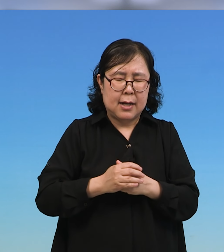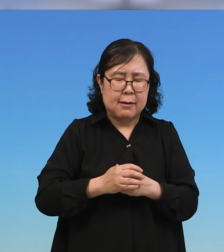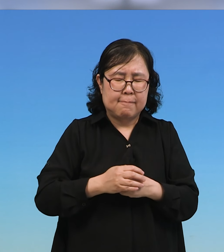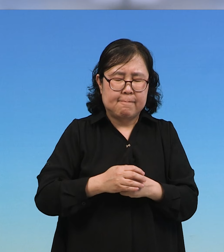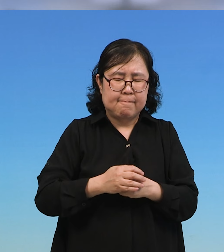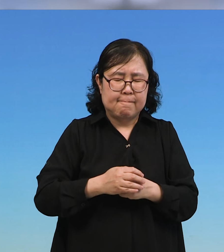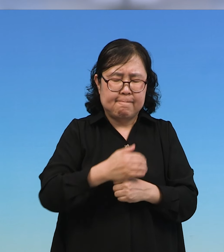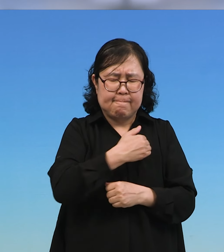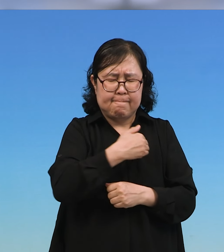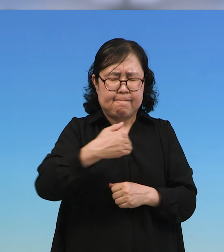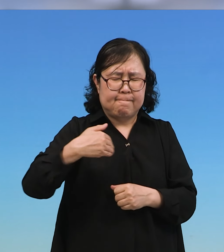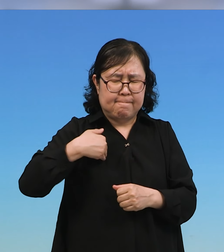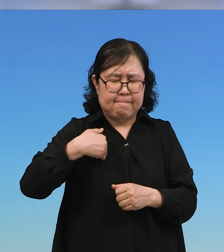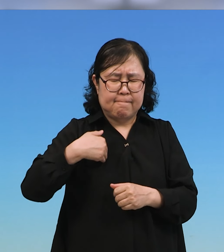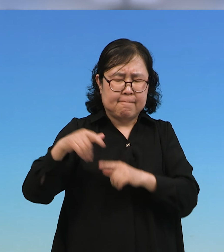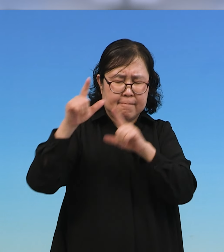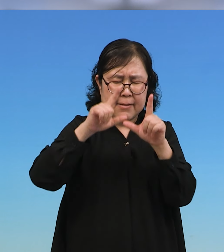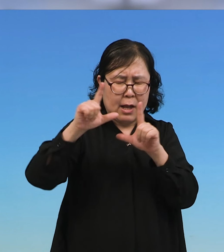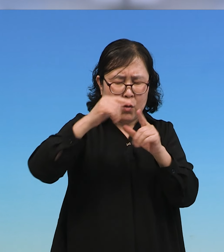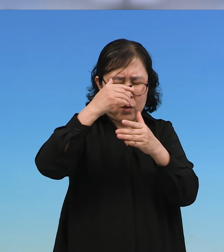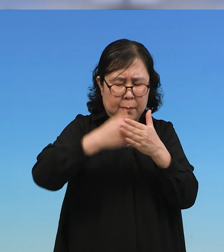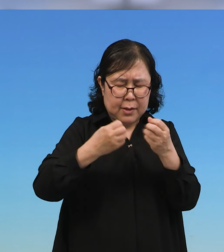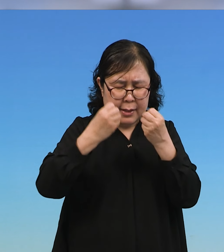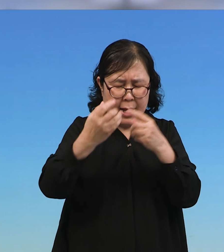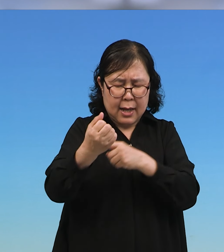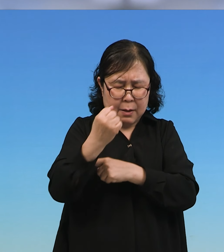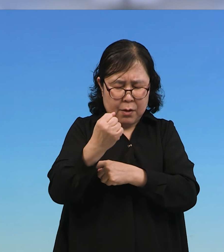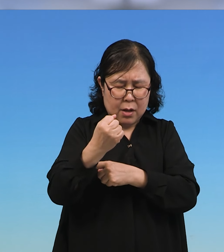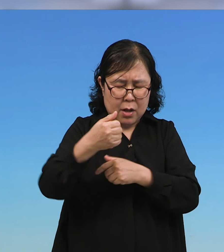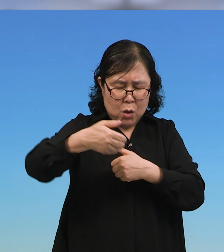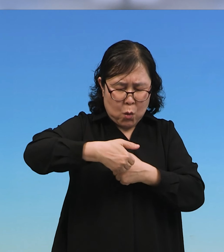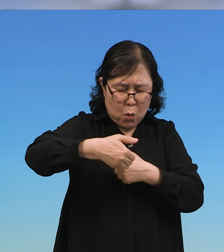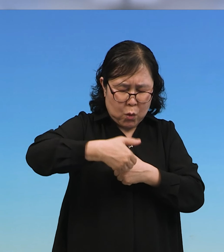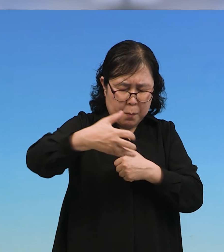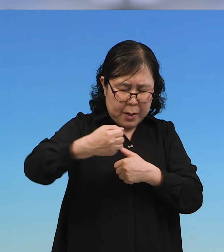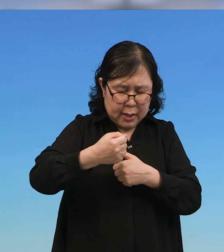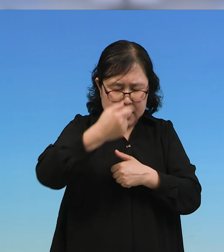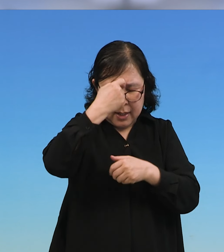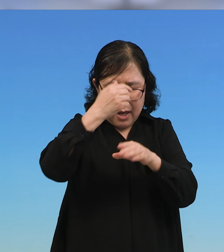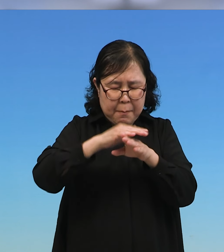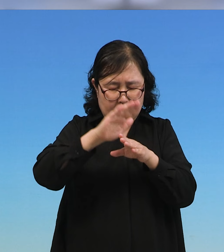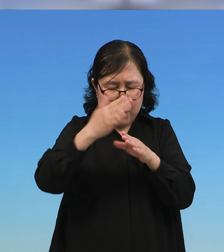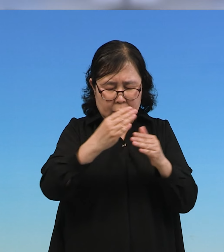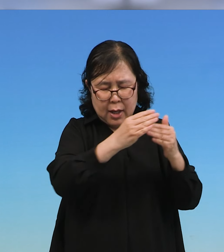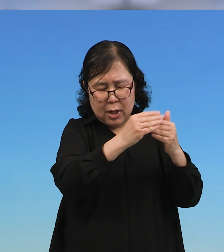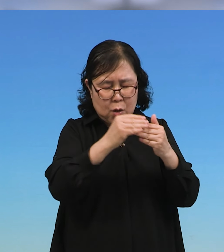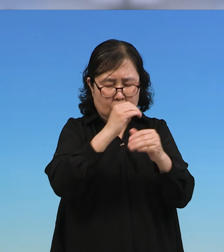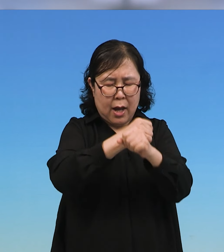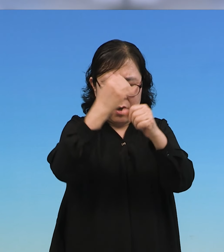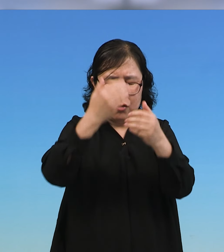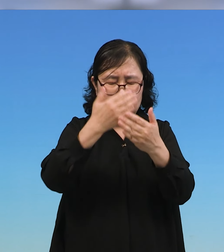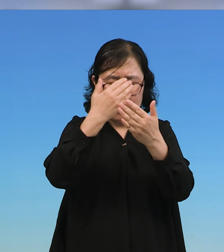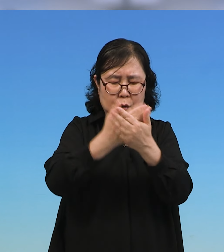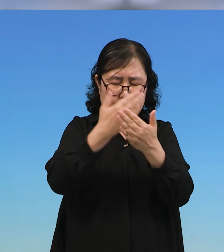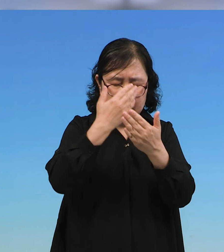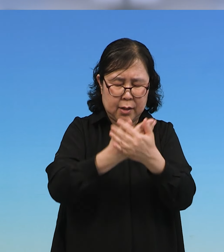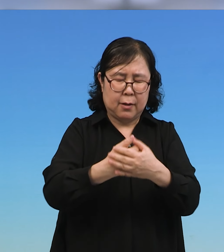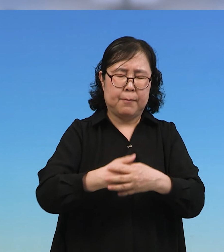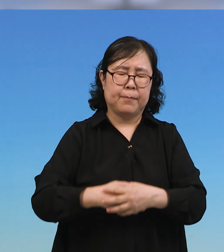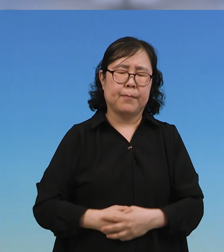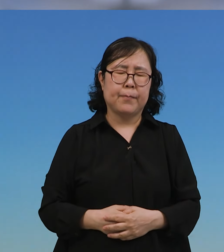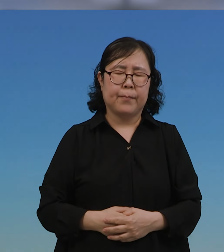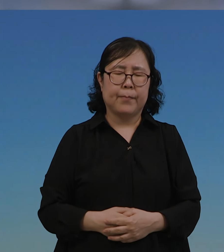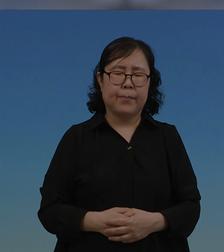거뜬히 살아내고도 남는 새 힘을 공급받는 아름다운 예배 되도록 인도하여 주시옵소서.